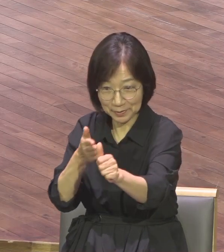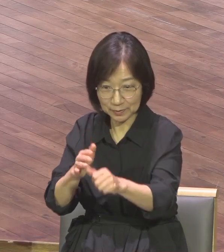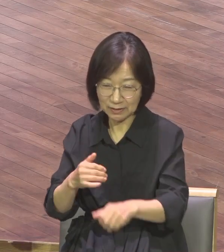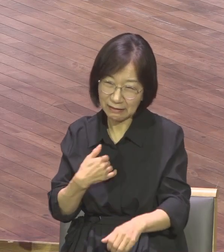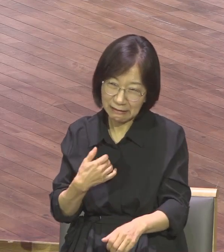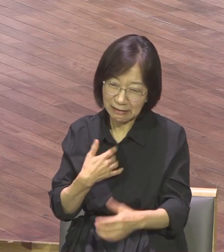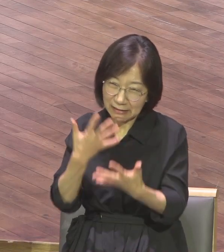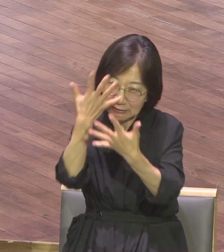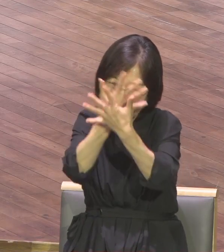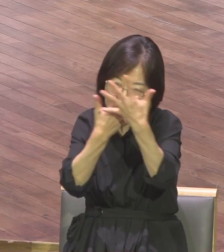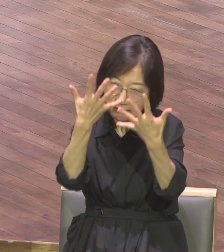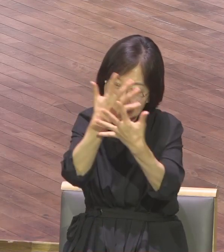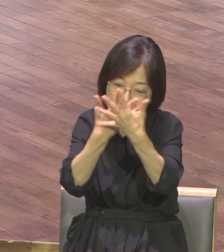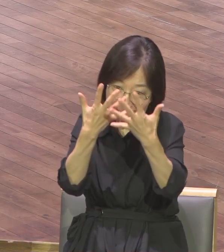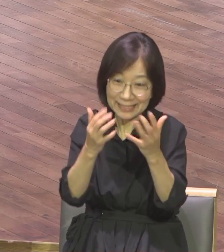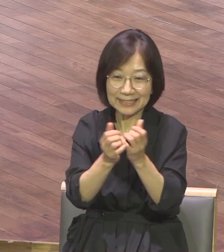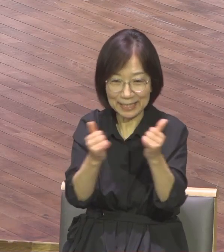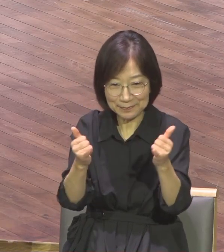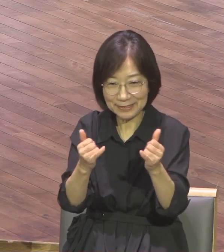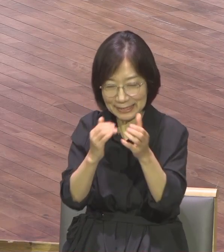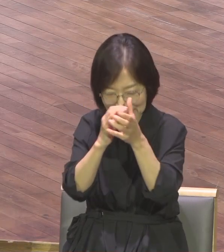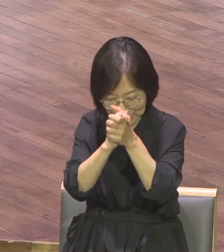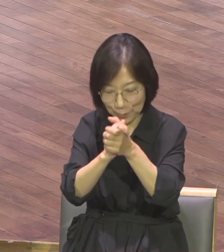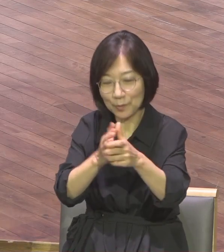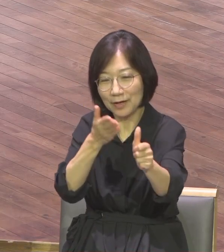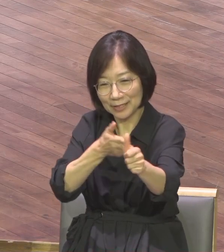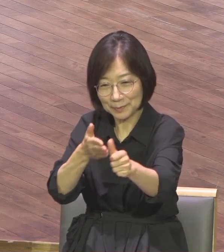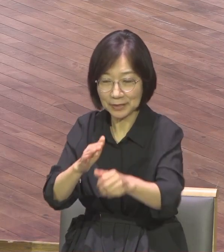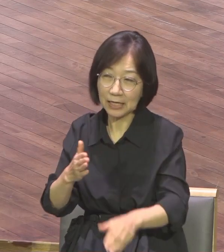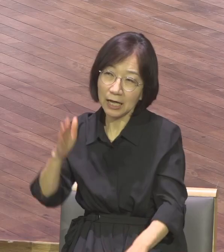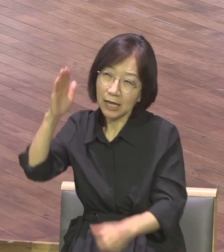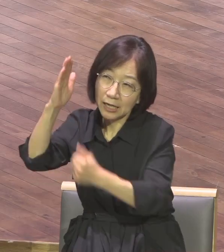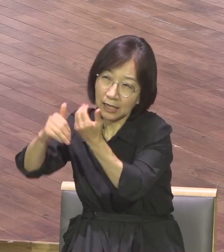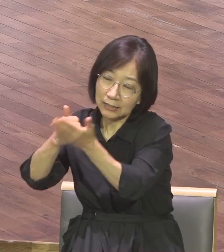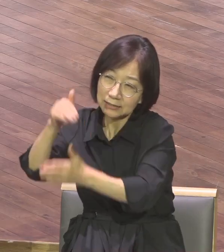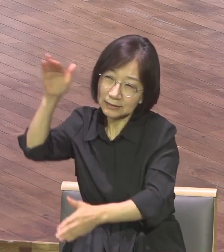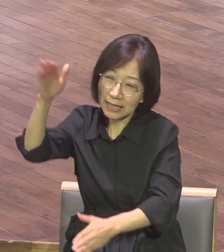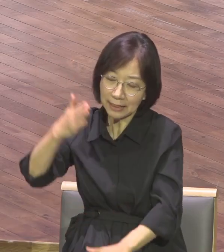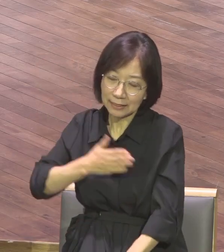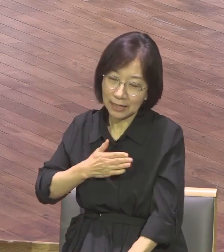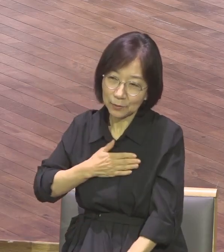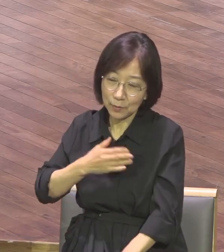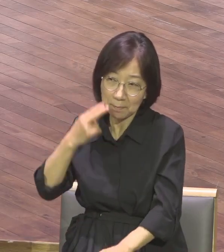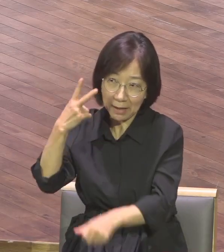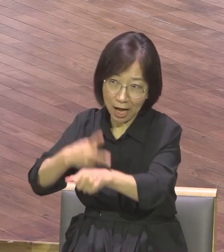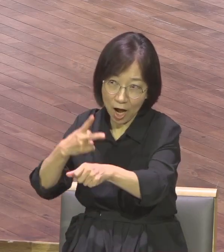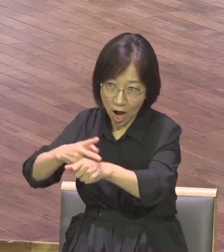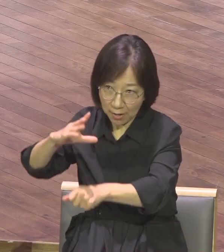분들은요, 확신 온 분들은 영적 다메섹 체험이 있게 하여 주옵소서.